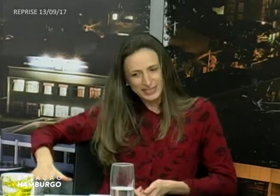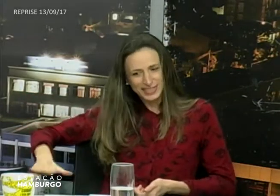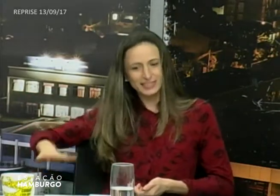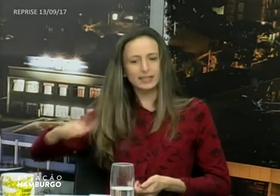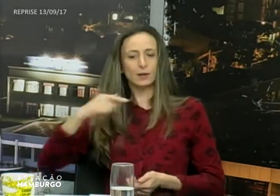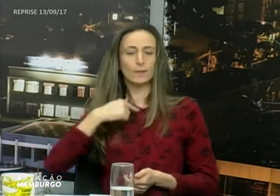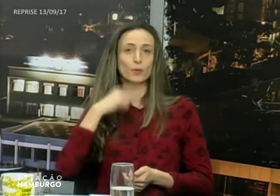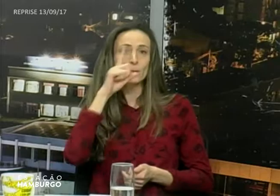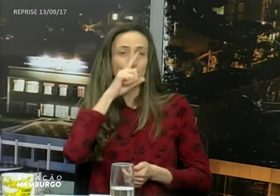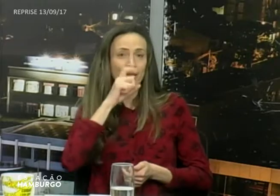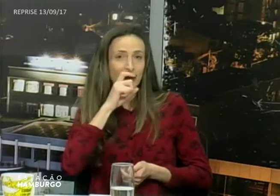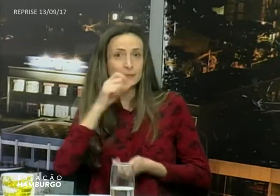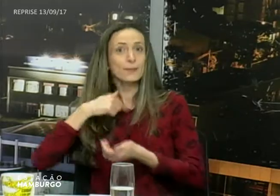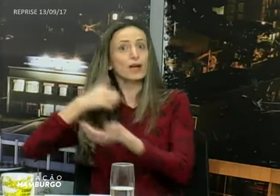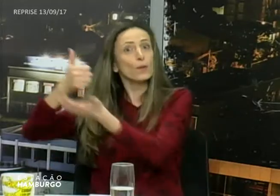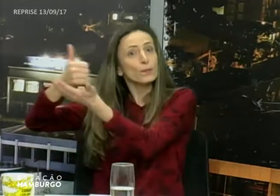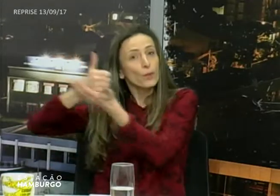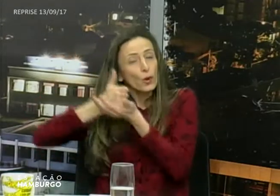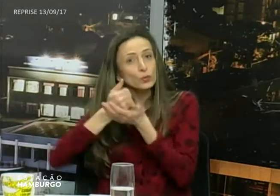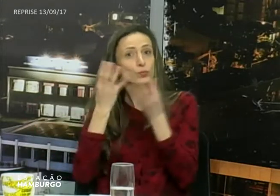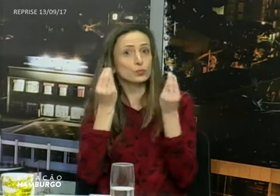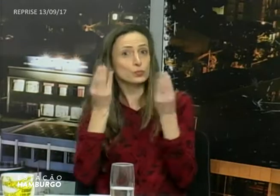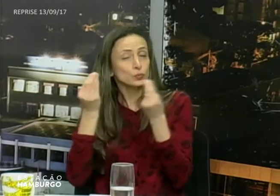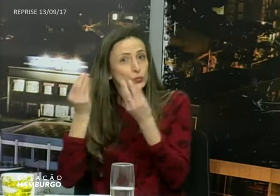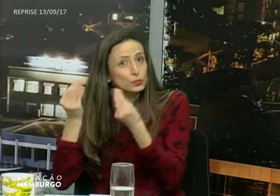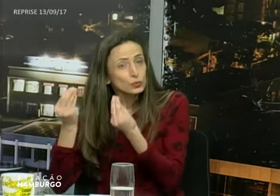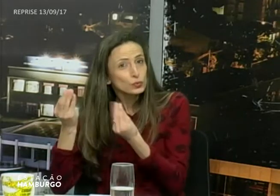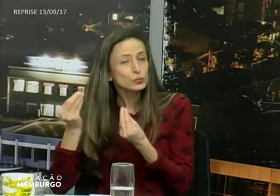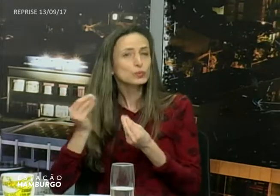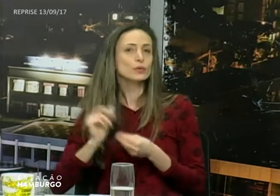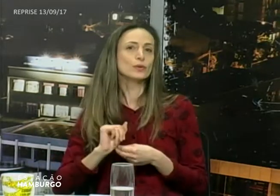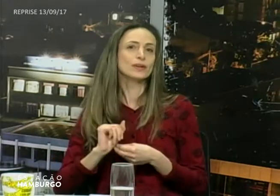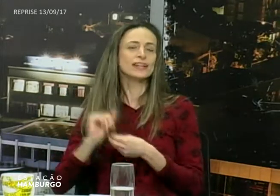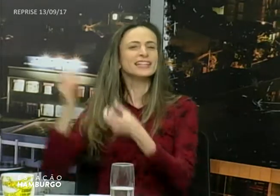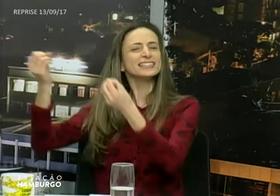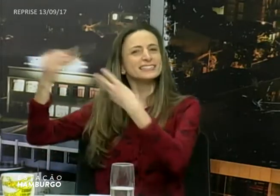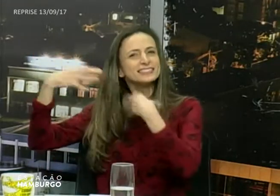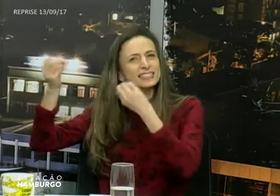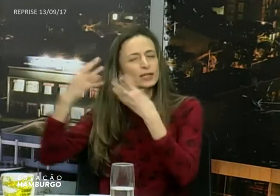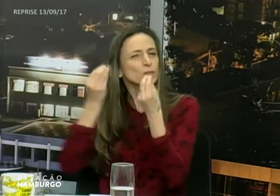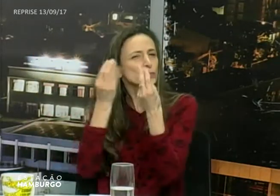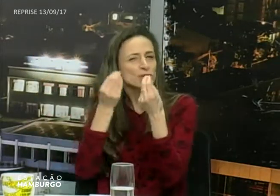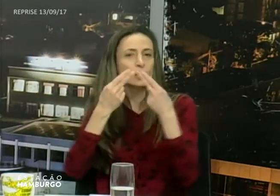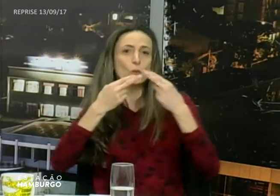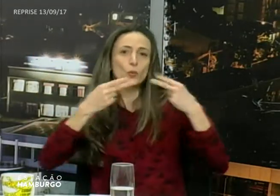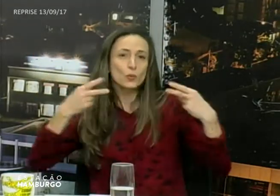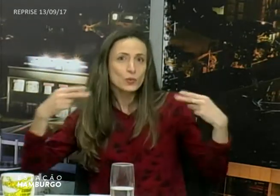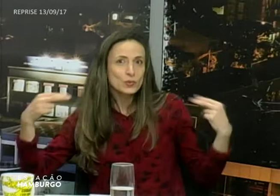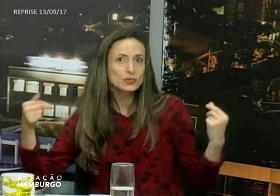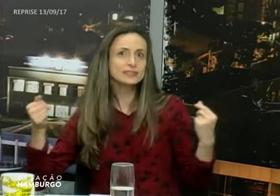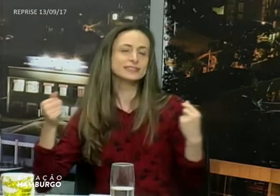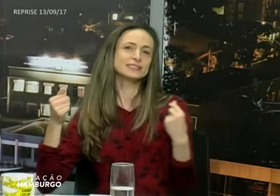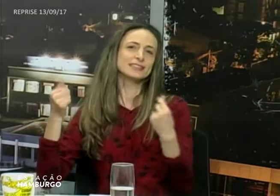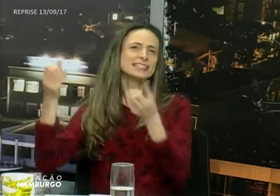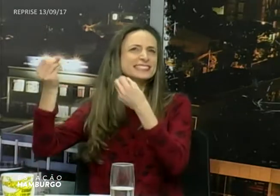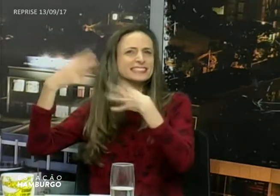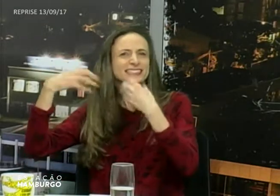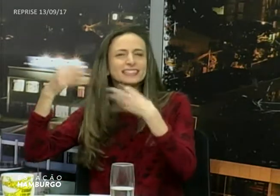Quando eu era pequena, minha família sempre me apoiou muito e me ensinaram muitas coisas,